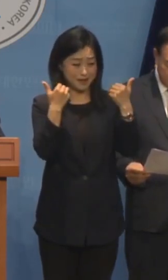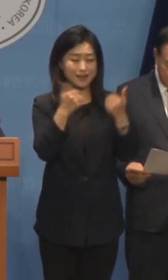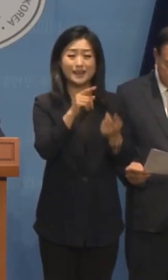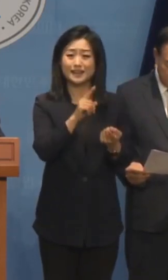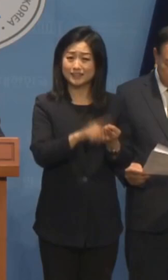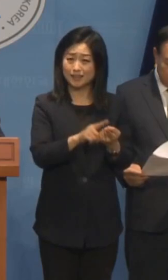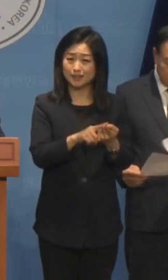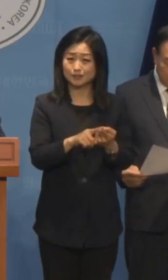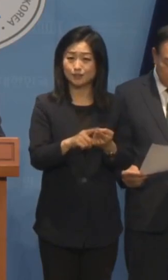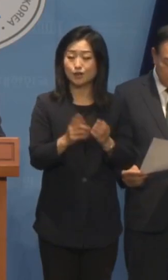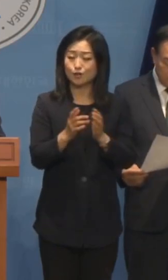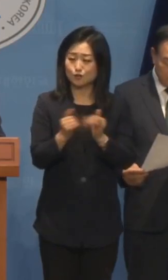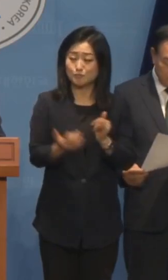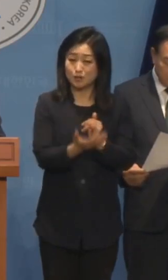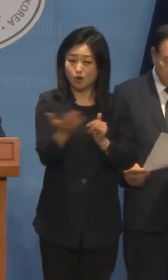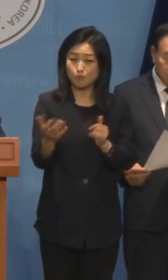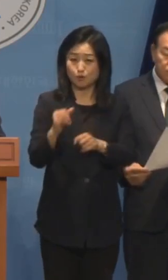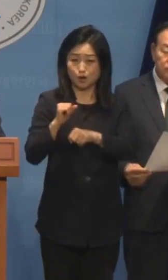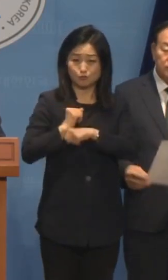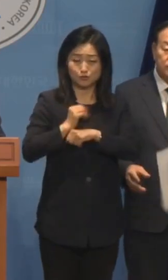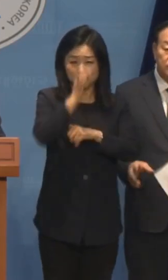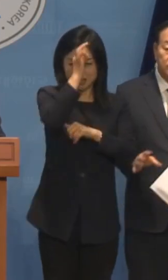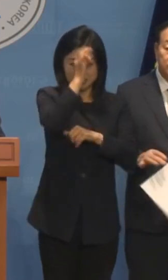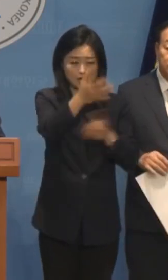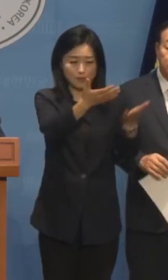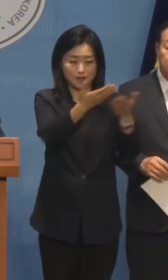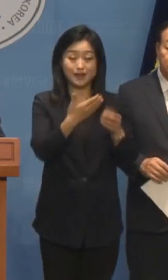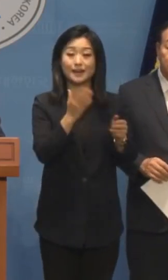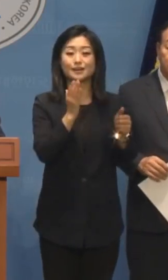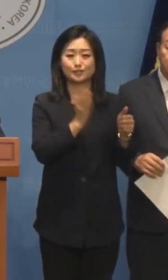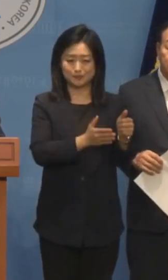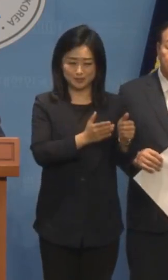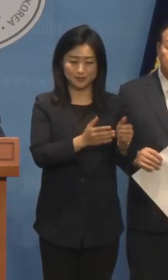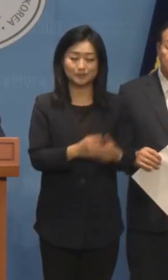국민들과 군에 즉각 사과하길 바랍니다.